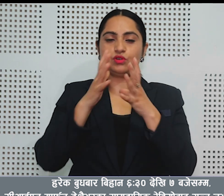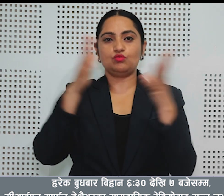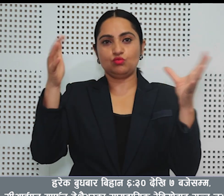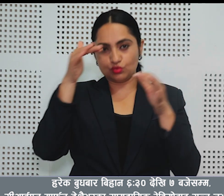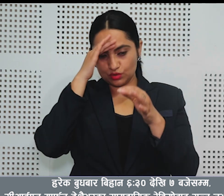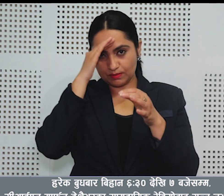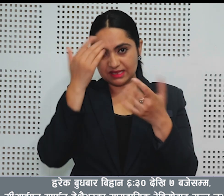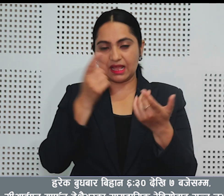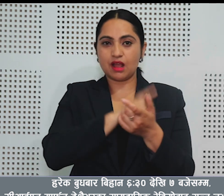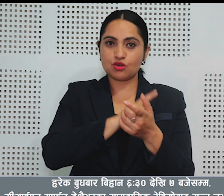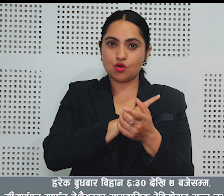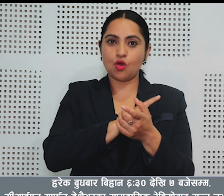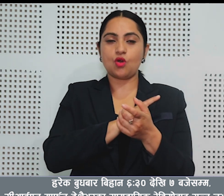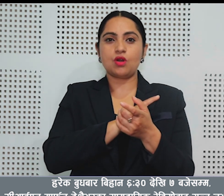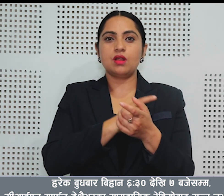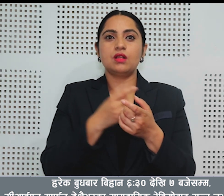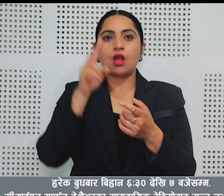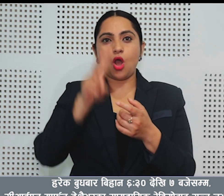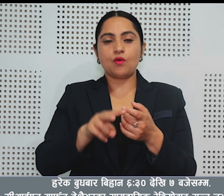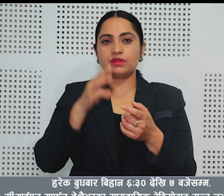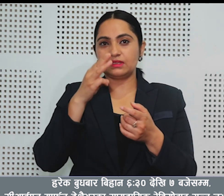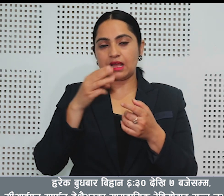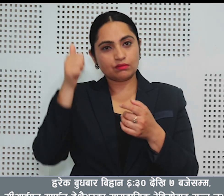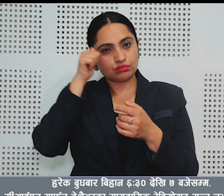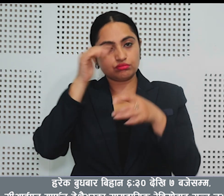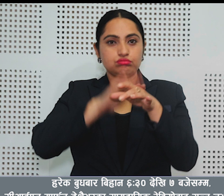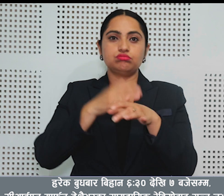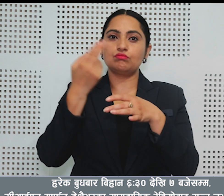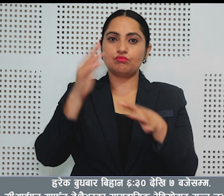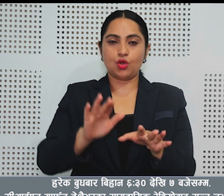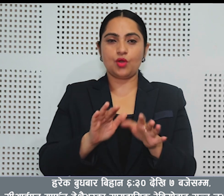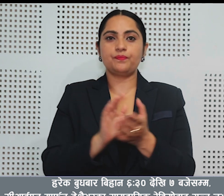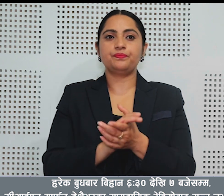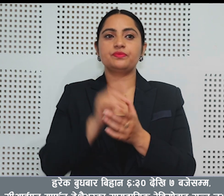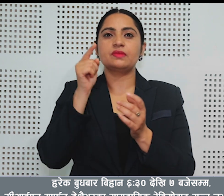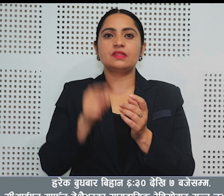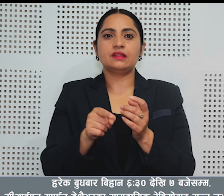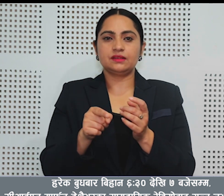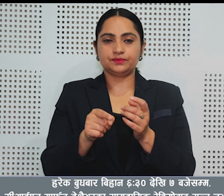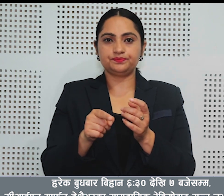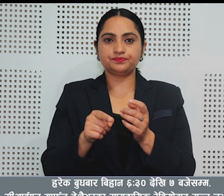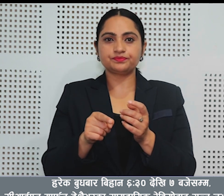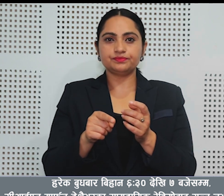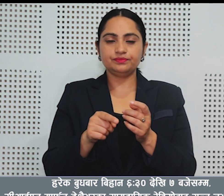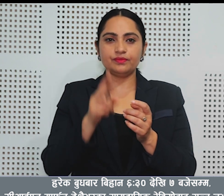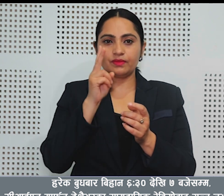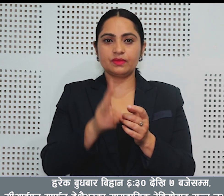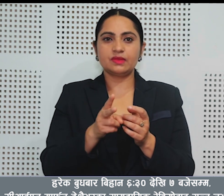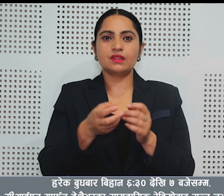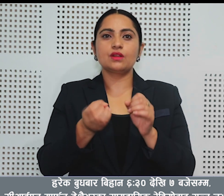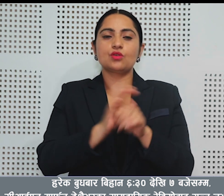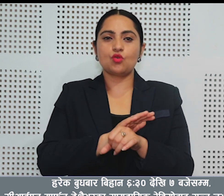एक किसिमको त्रास, त्यो भयावह अवस्था हामीले भोगिसकेको अवस्था हो। जीव ज्यान चाहिँ हामीले गुमाइसकेको अवस्था पनि छ।